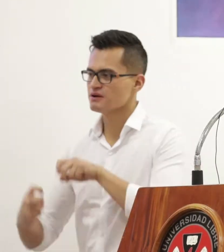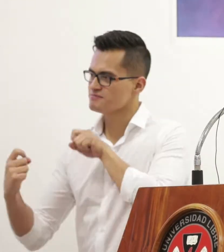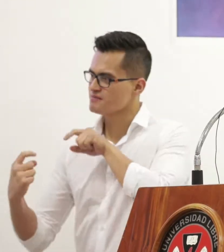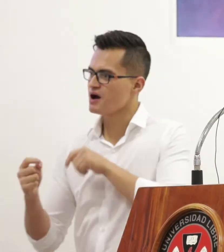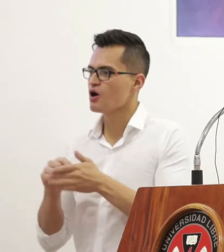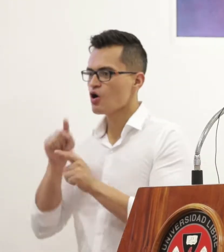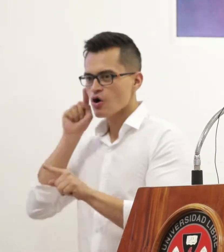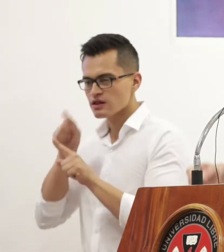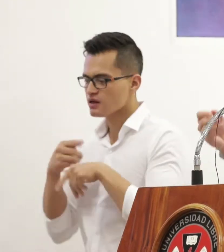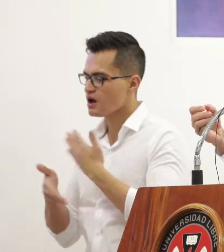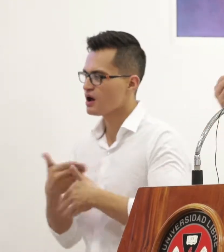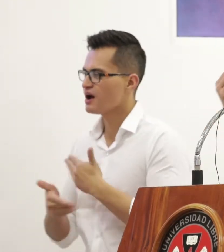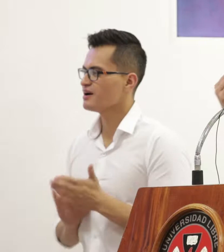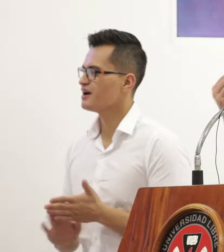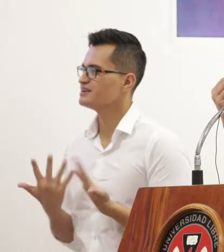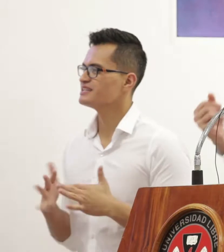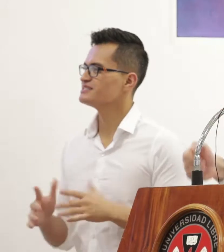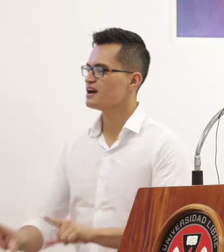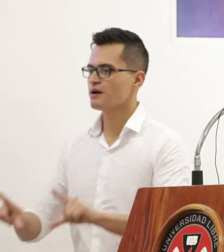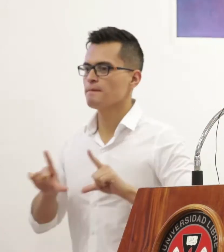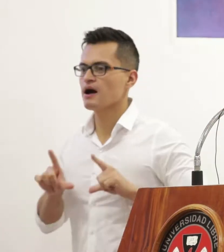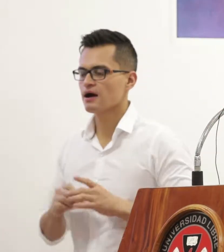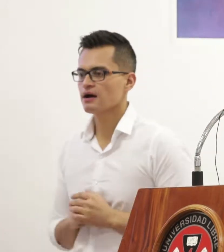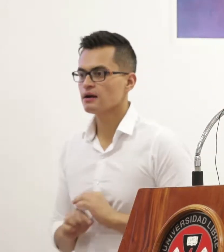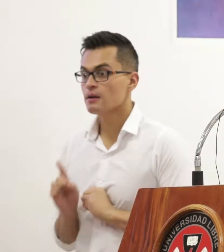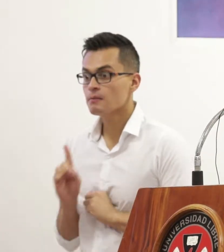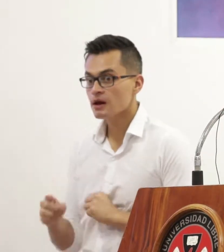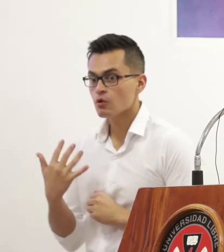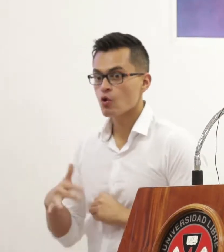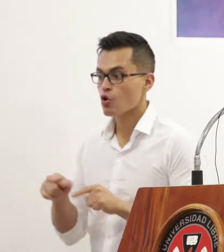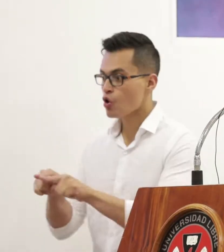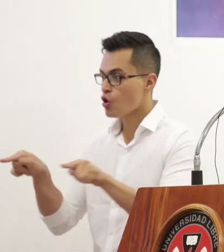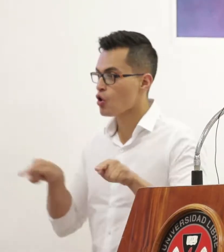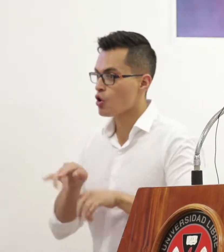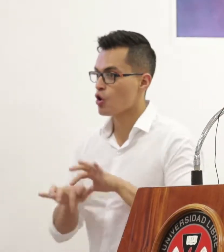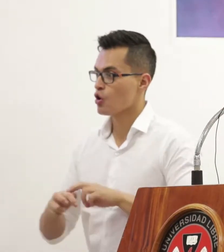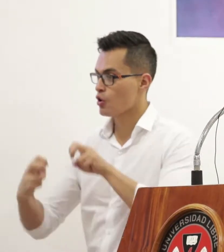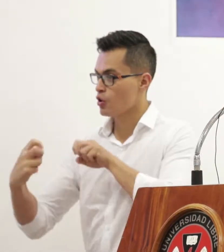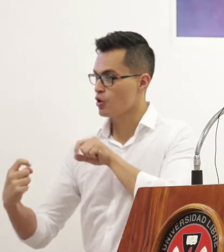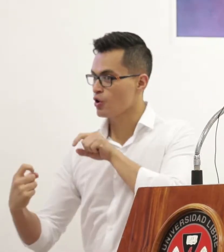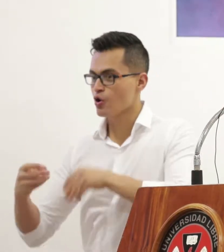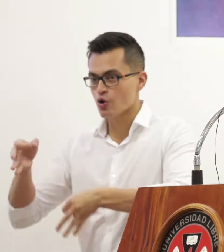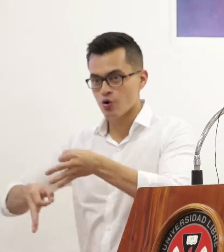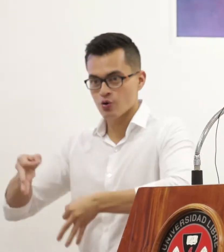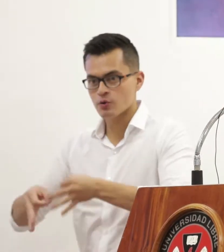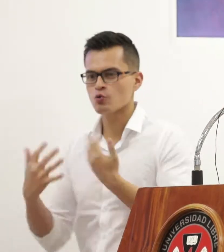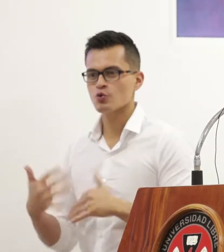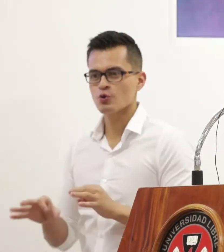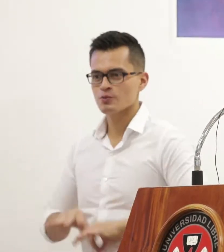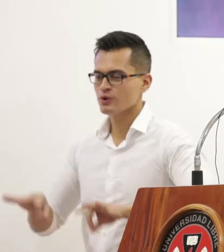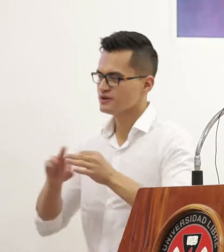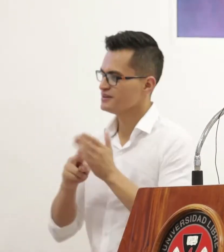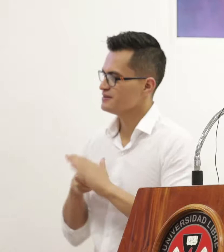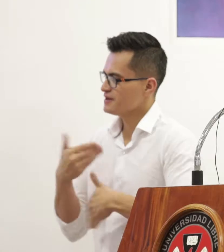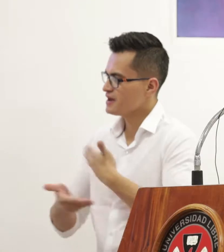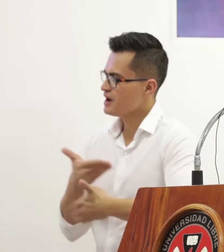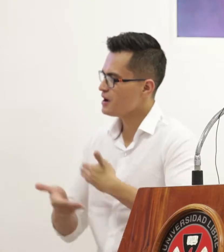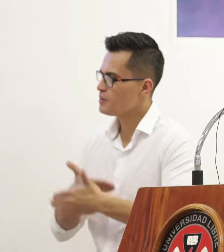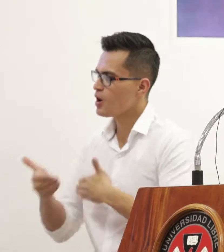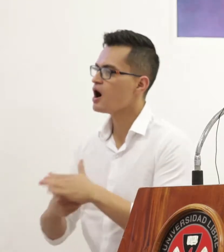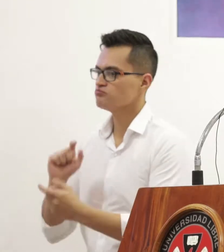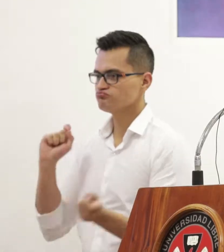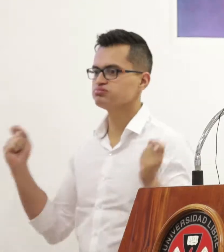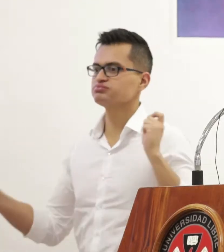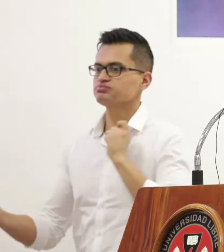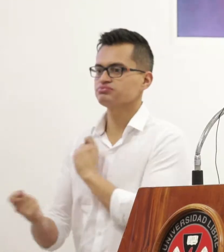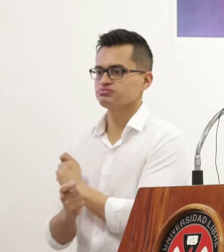de abogados, cuando tienen esta gran potencialidad de ser no solo precursores, sino transformadores de la